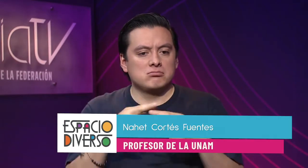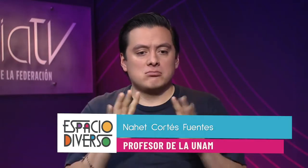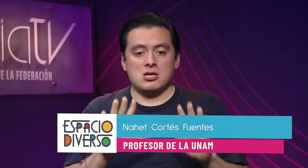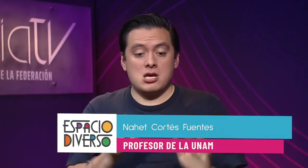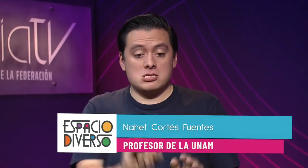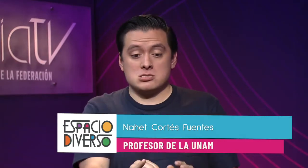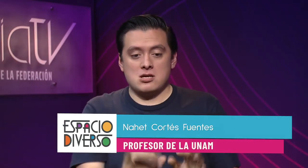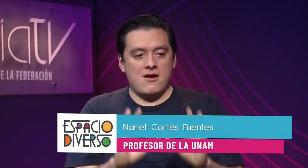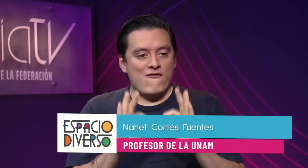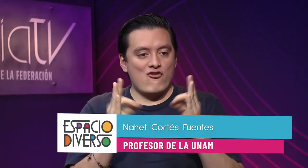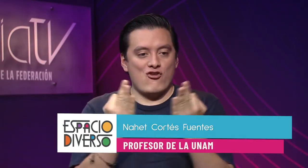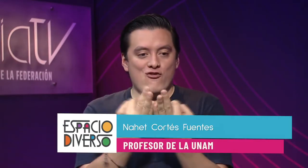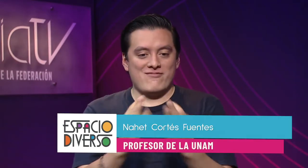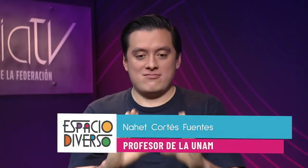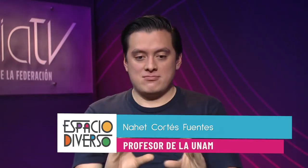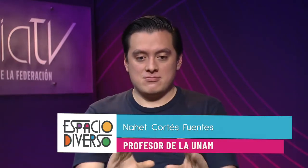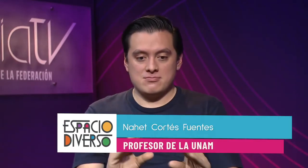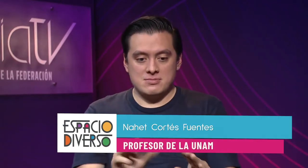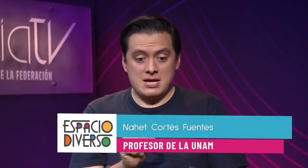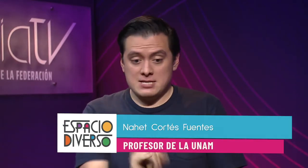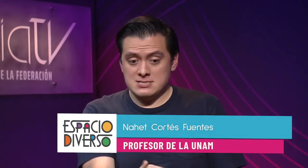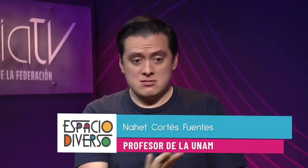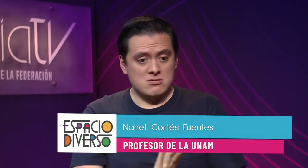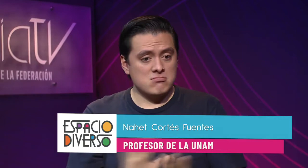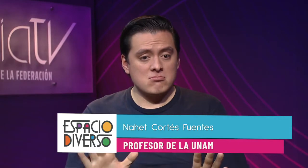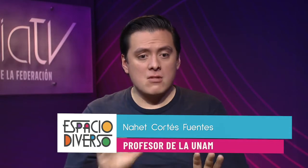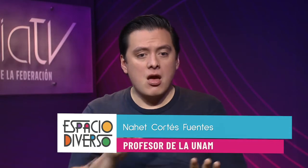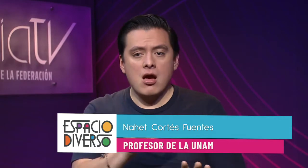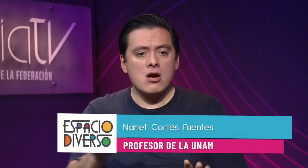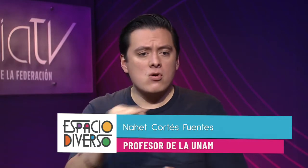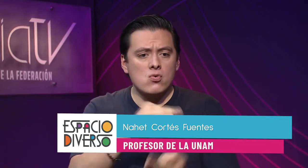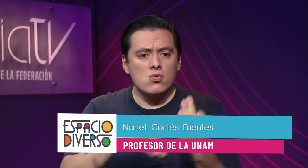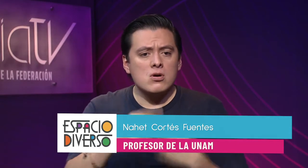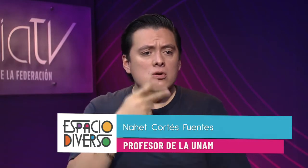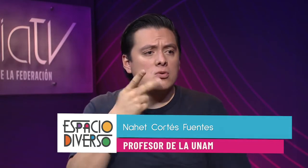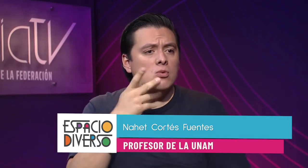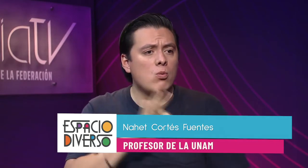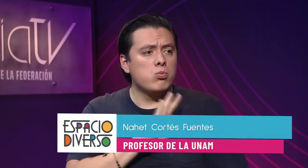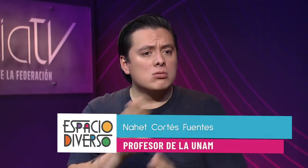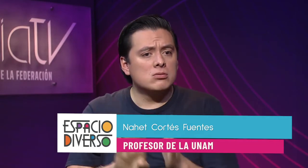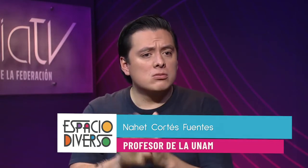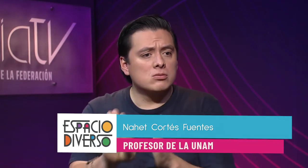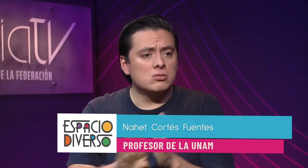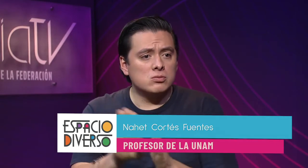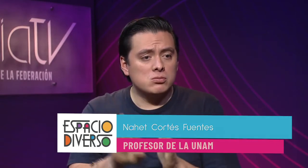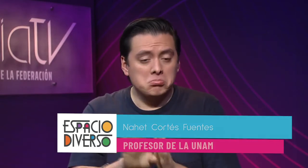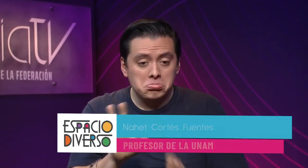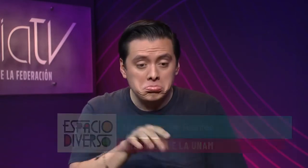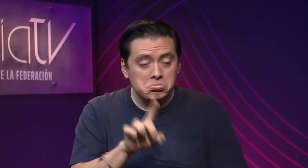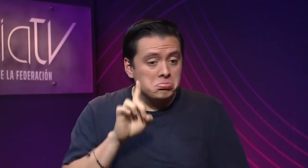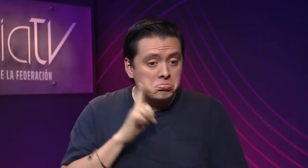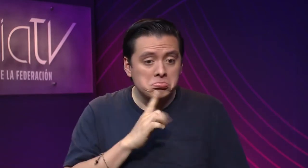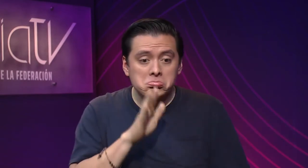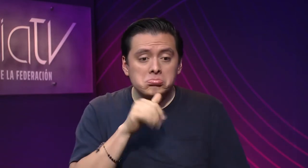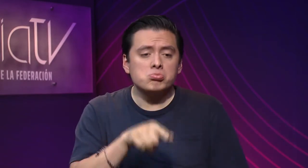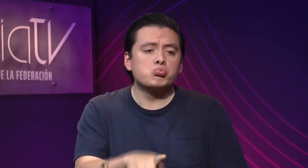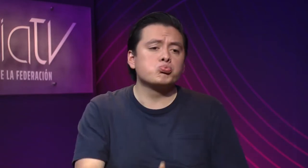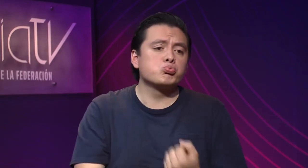intérprete era un intérprete que tenía las habilidades, pero a lo mejor de mi parte la limitante era la